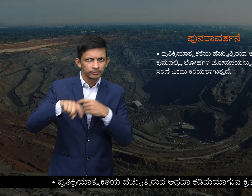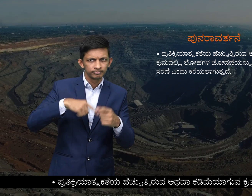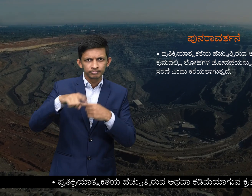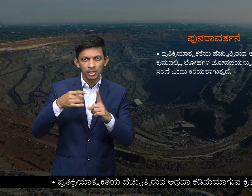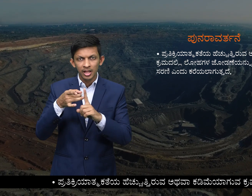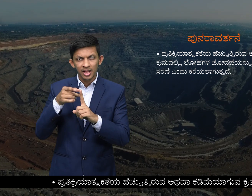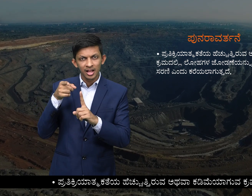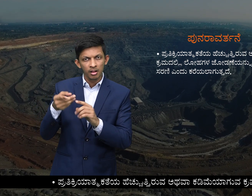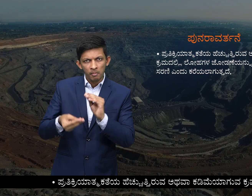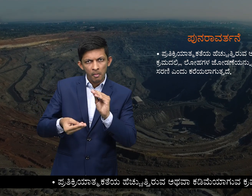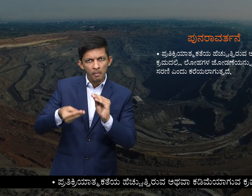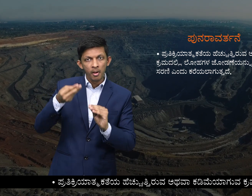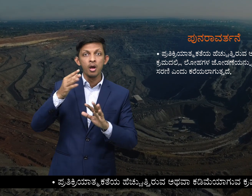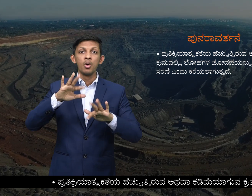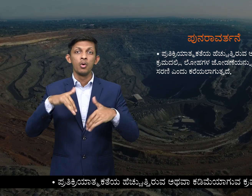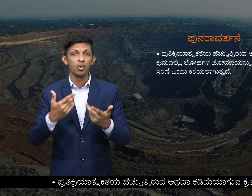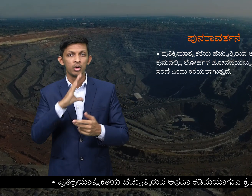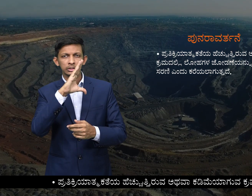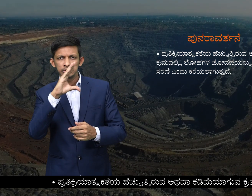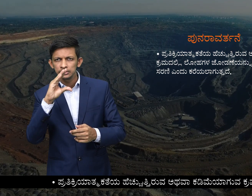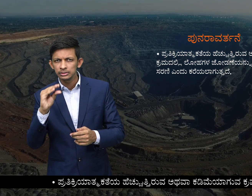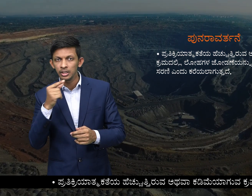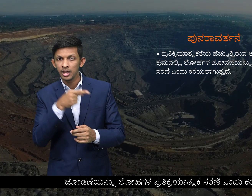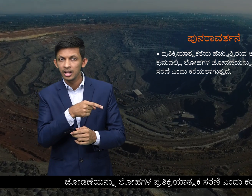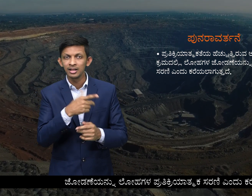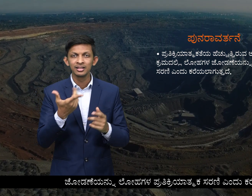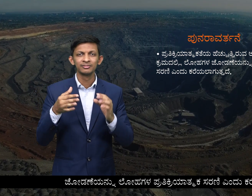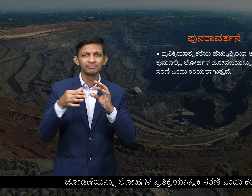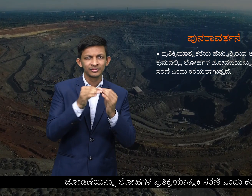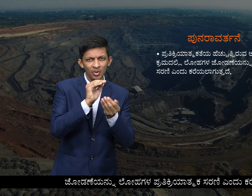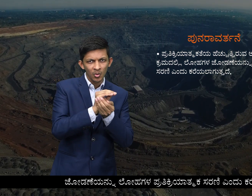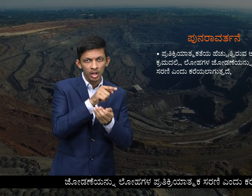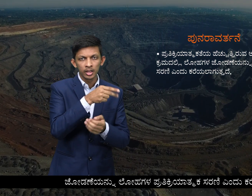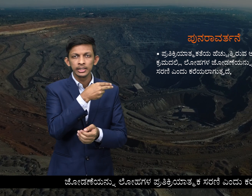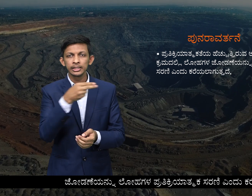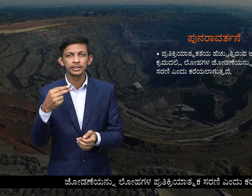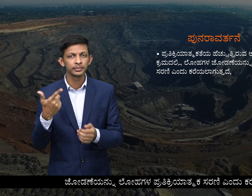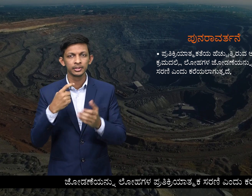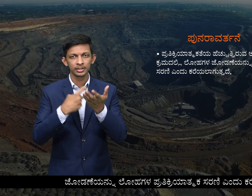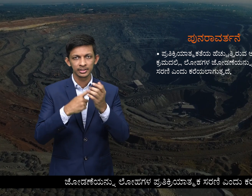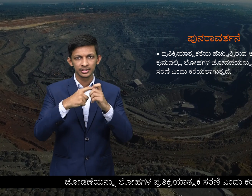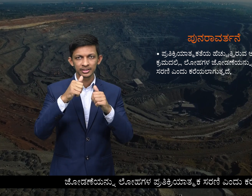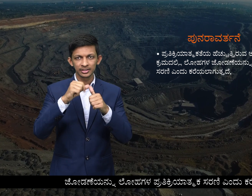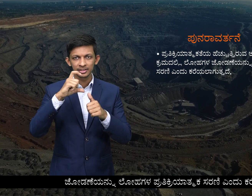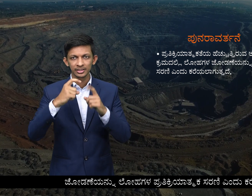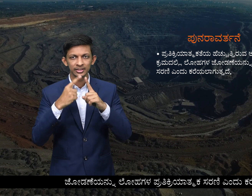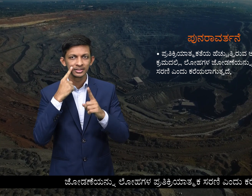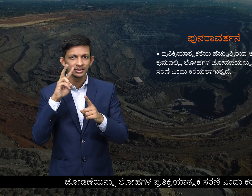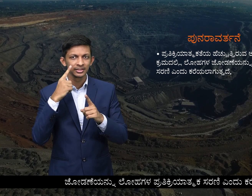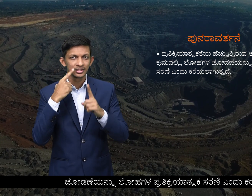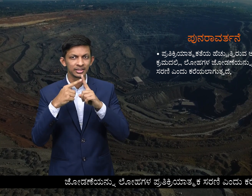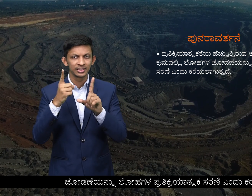ಪ್ರತಿಕ್ರಿಯಾತ್ಮಕತೆಯ ಹೆಚ್ಚುತ್ತಿರುವ ಅಥವಾ ಕಡಿಮೆಯಾಗುವ ಕ್ರಮಗಳಲ್ಲಿ ಲೋಹಗಳ ಜೋಡಣೆಯನ್ನ ಲೋಹಗಳ ಪ್ರತಿಕ್ರಿಯಾತ್ಮಕ ಸರಣಿ ಎಂದು